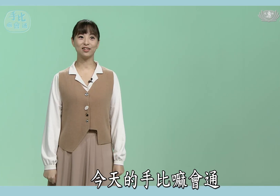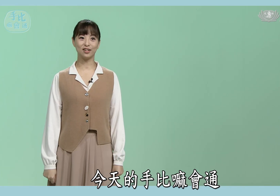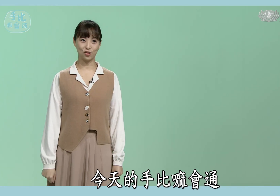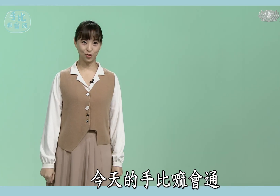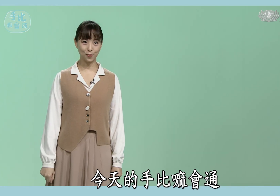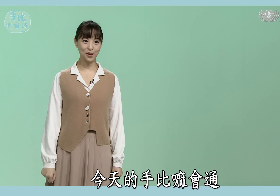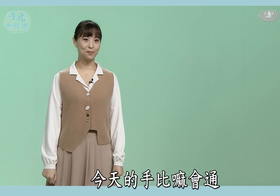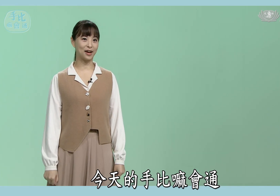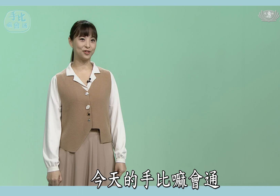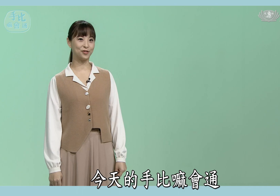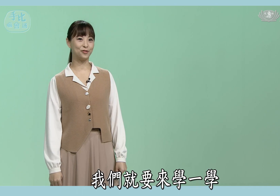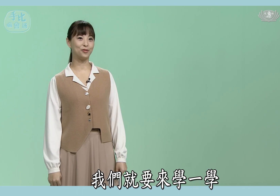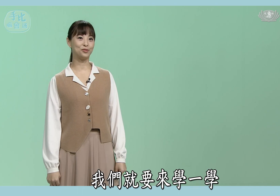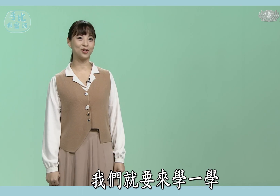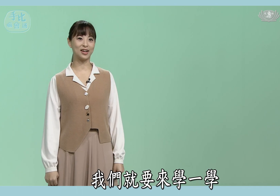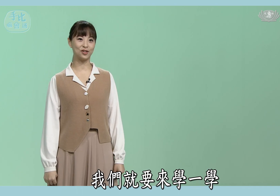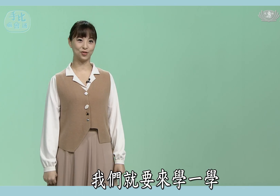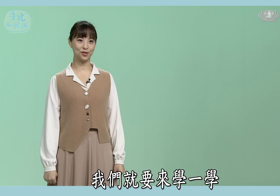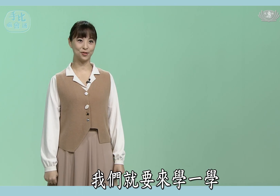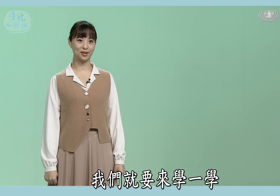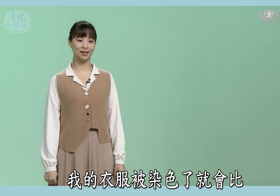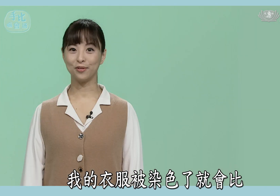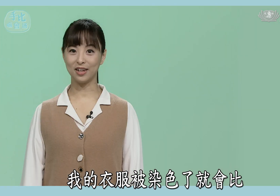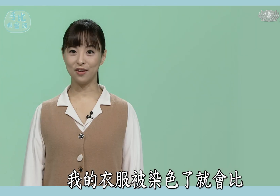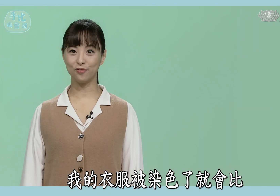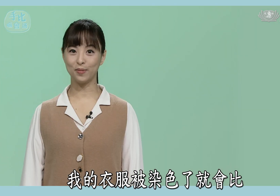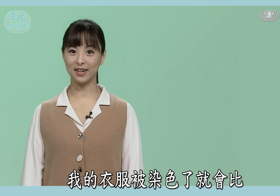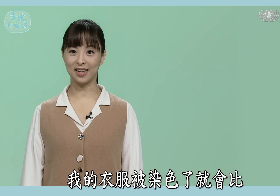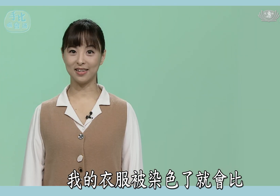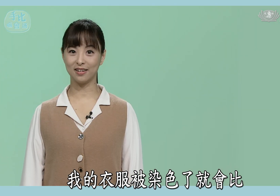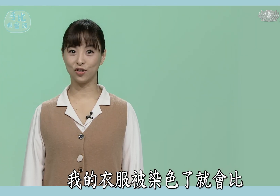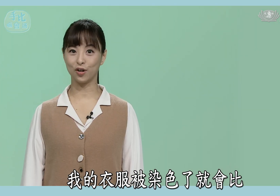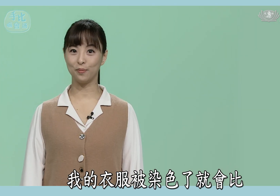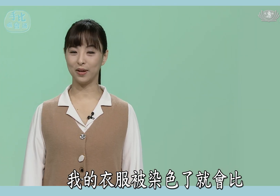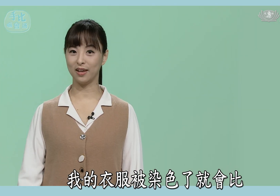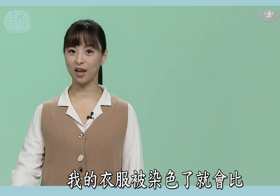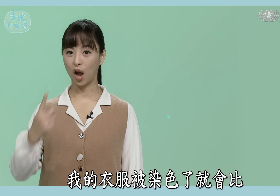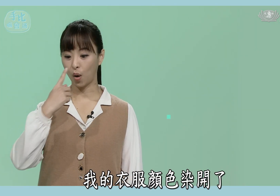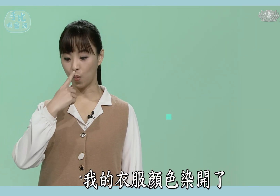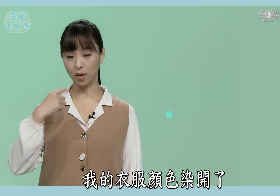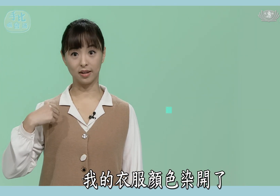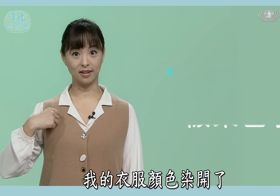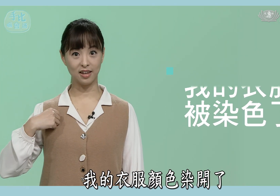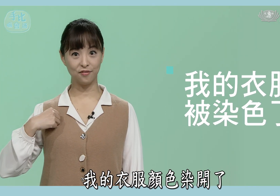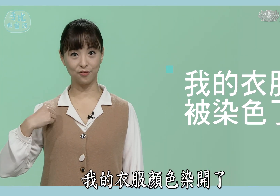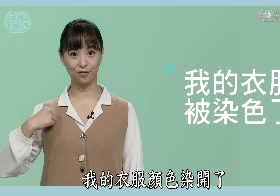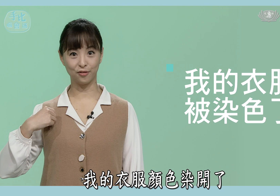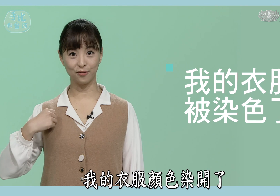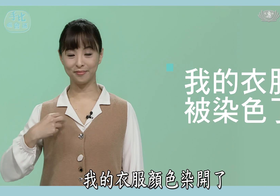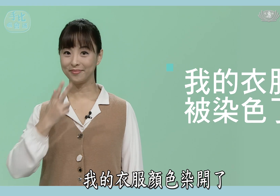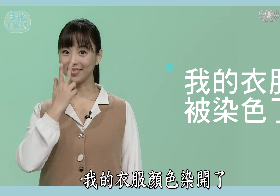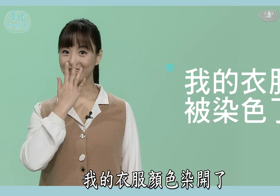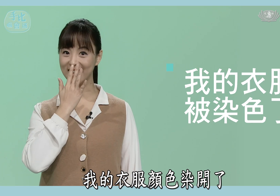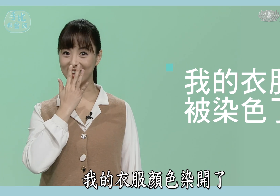的秋必买通，我们就要来学一学，我的衣服被染色了，就会比我的衣服颜